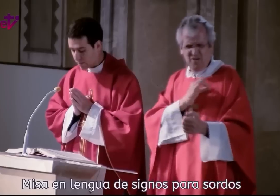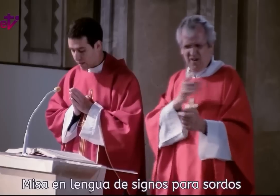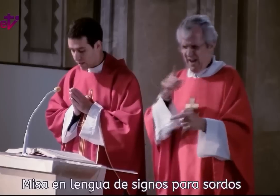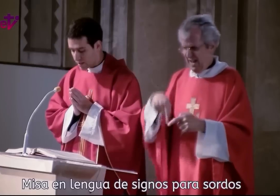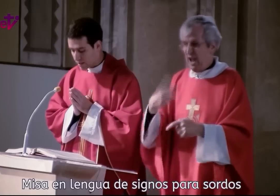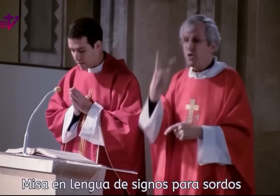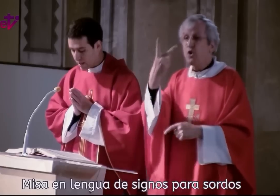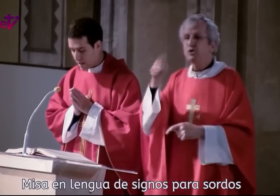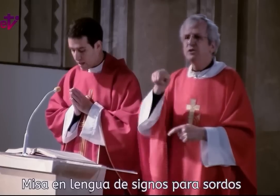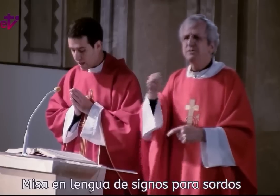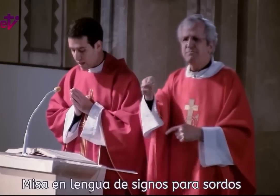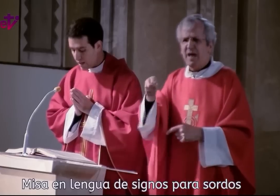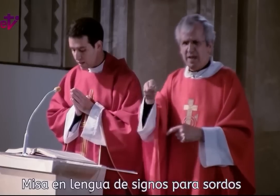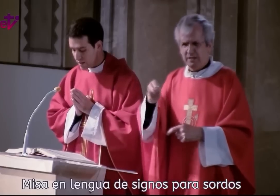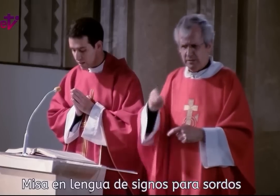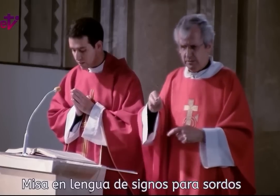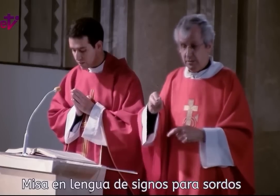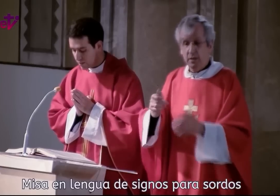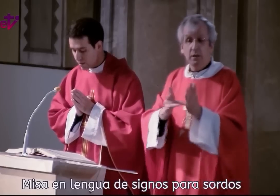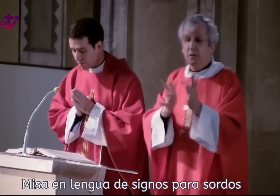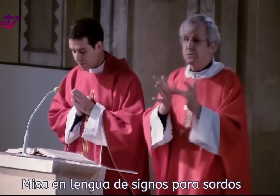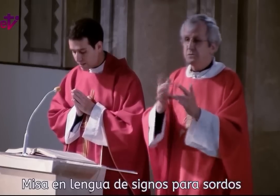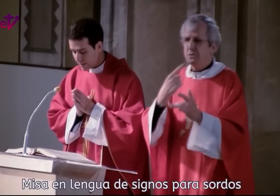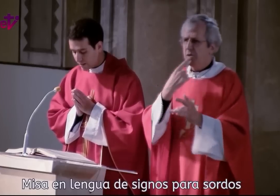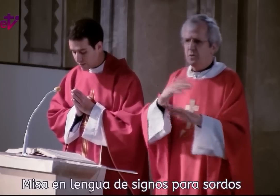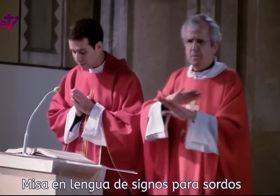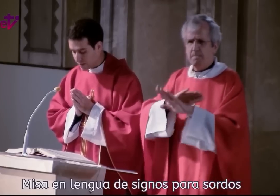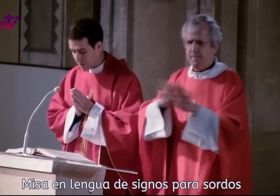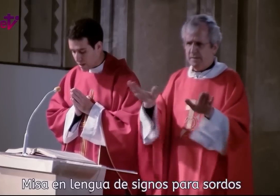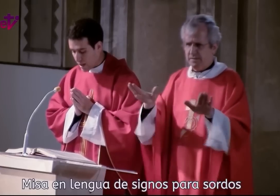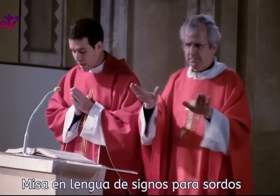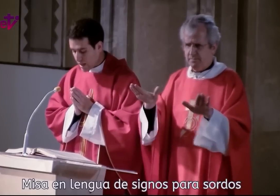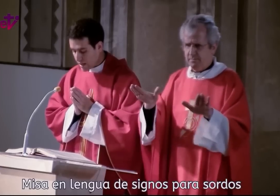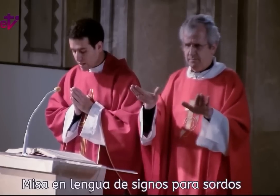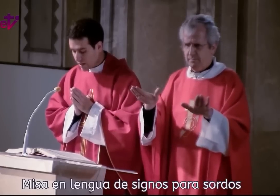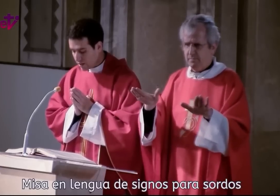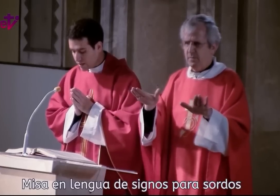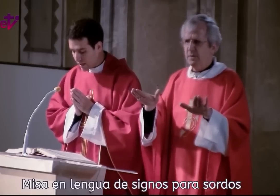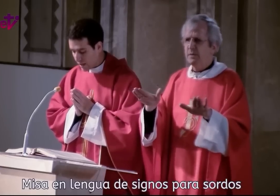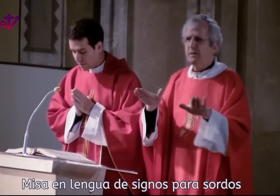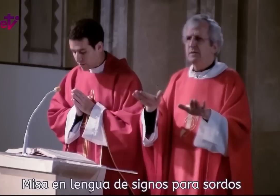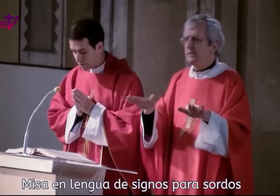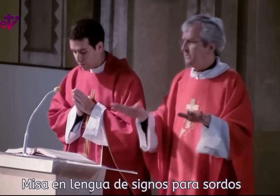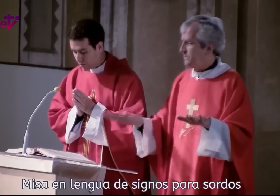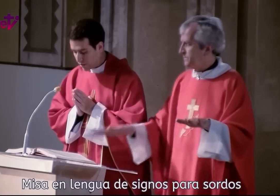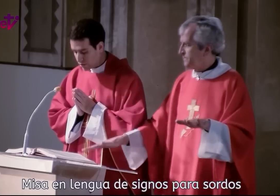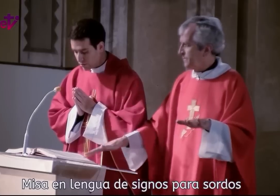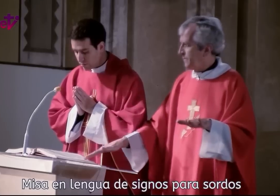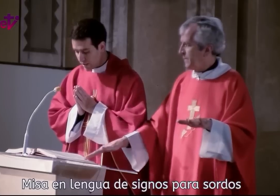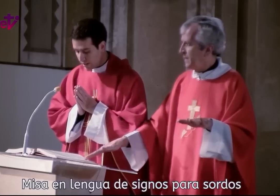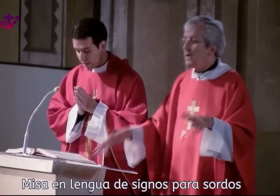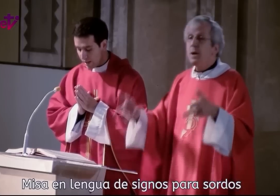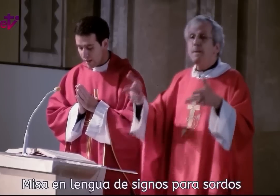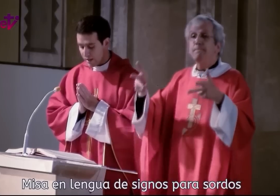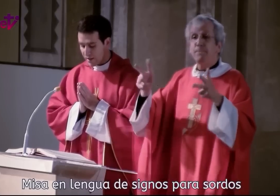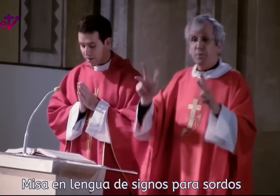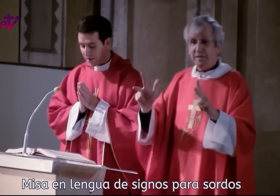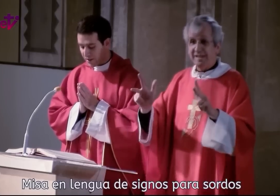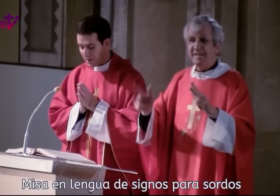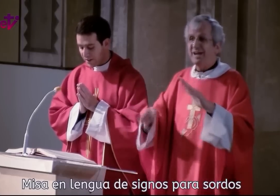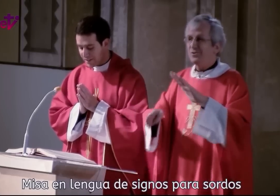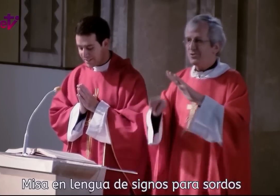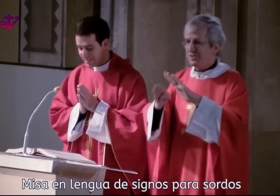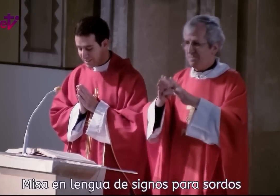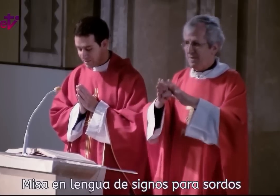2 espadas. Él les dijo: basta. Salió y se encaminó como de costumbre.